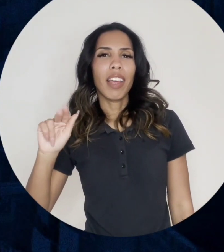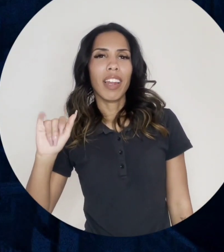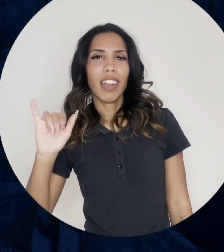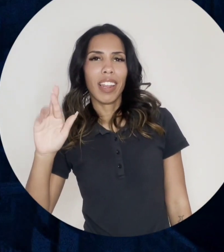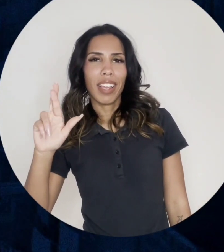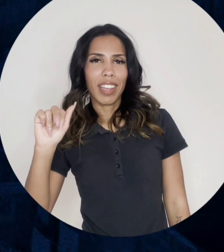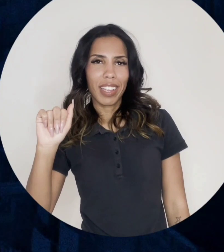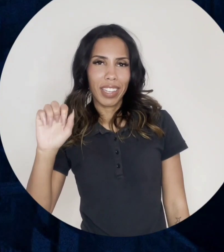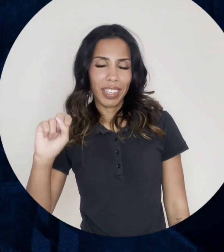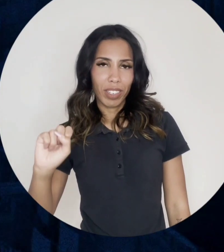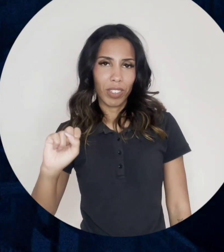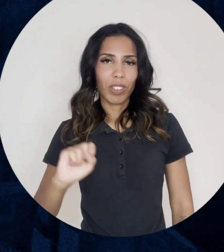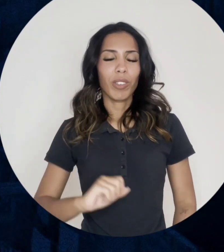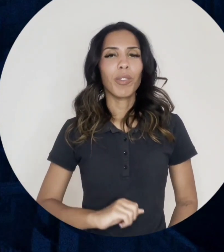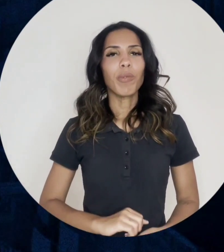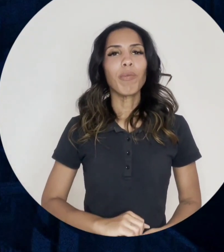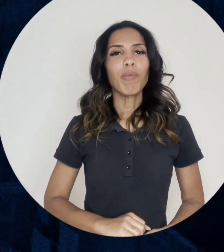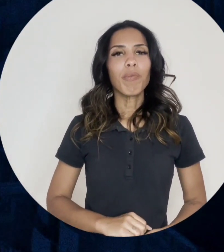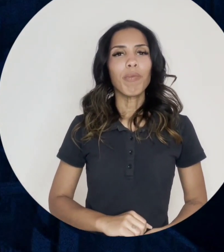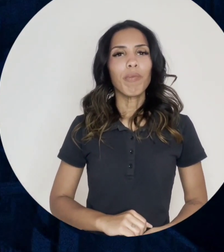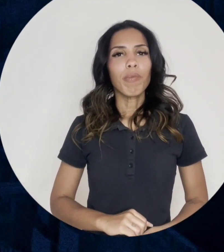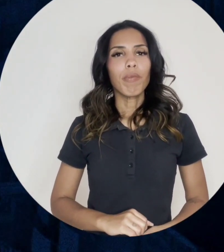E aí